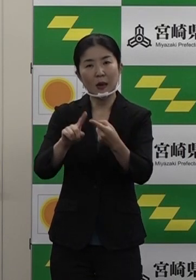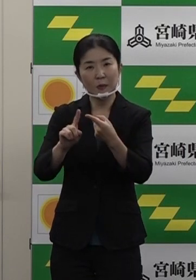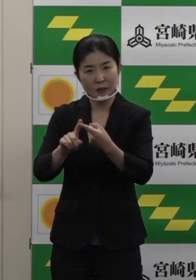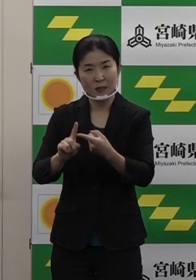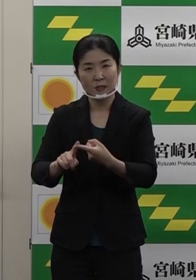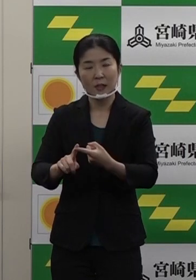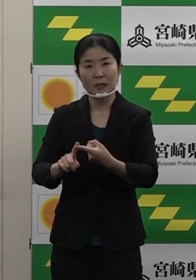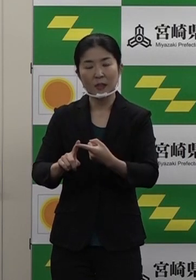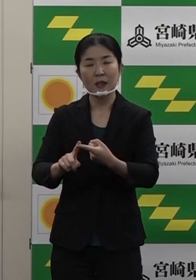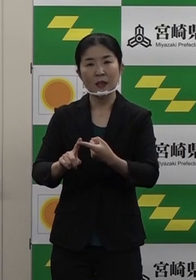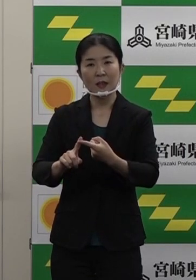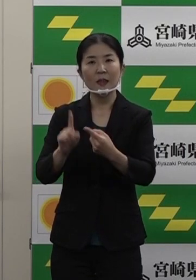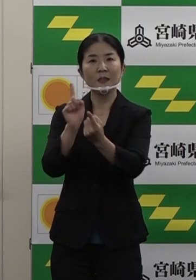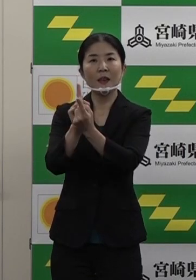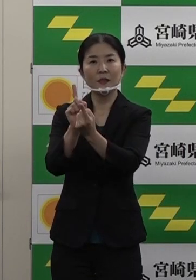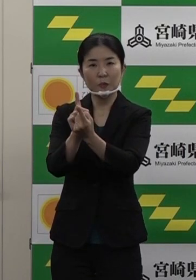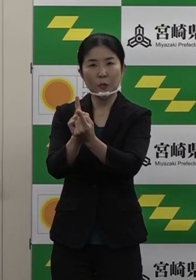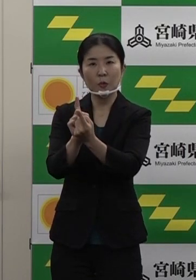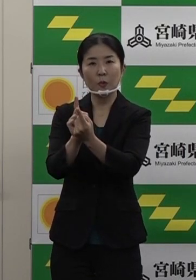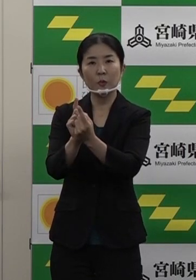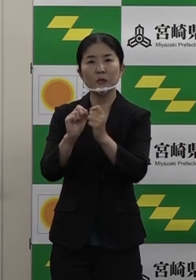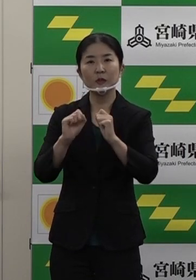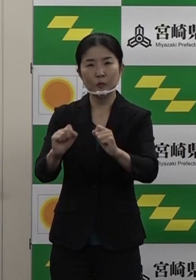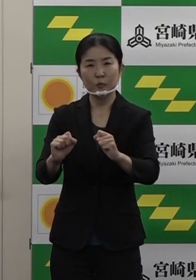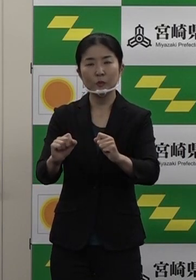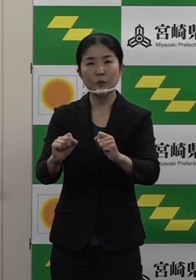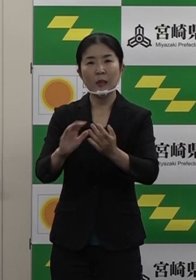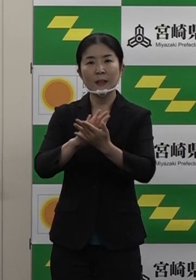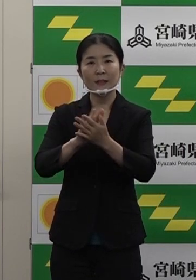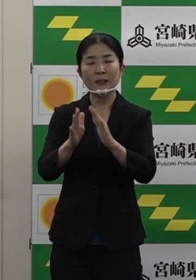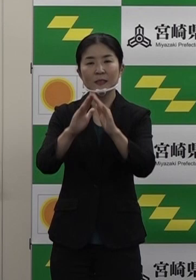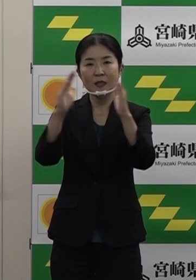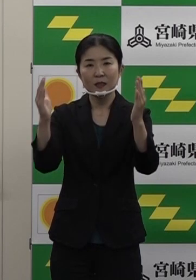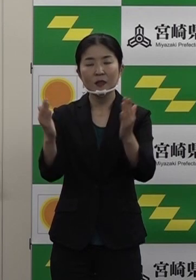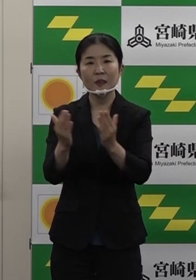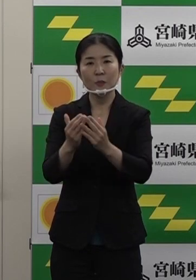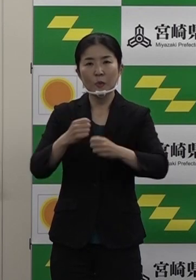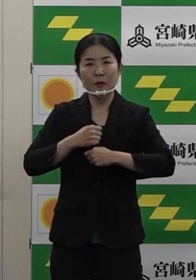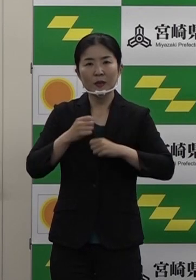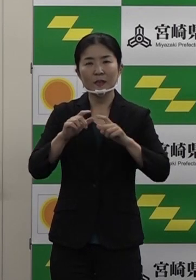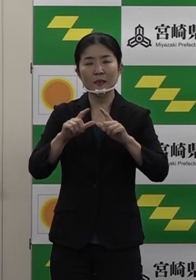での対応でありますが、県